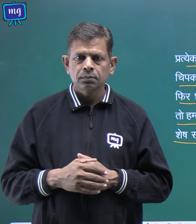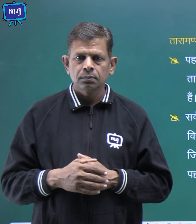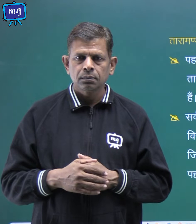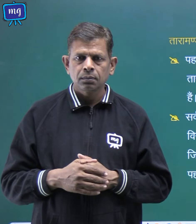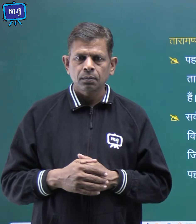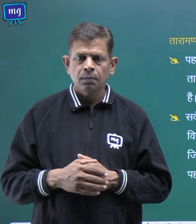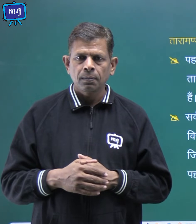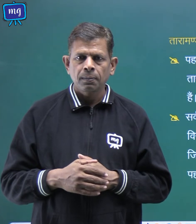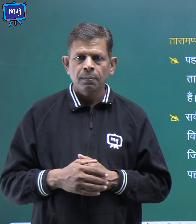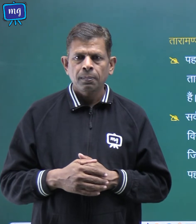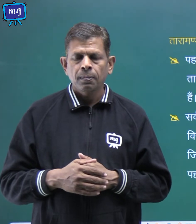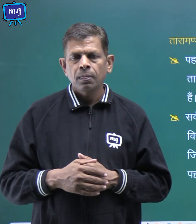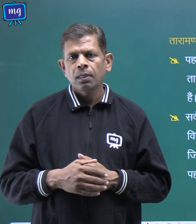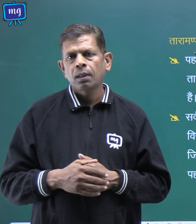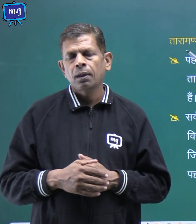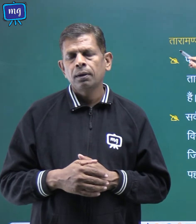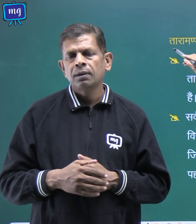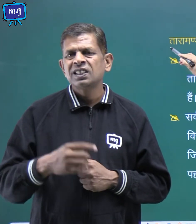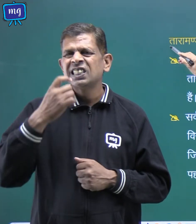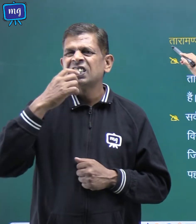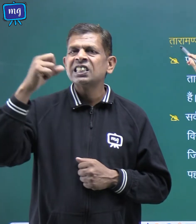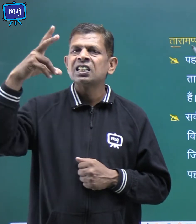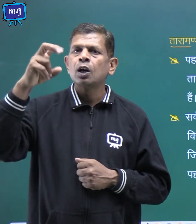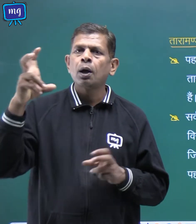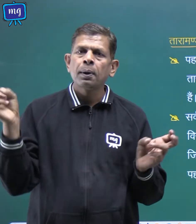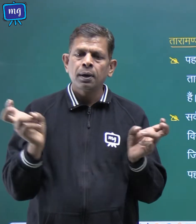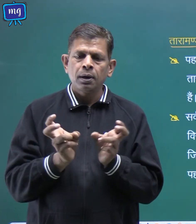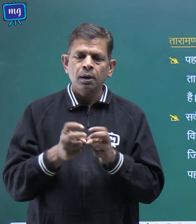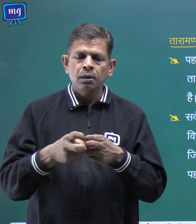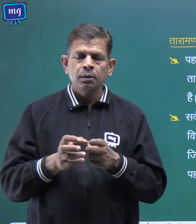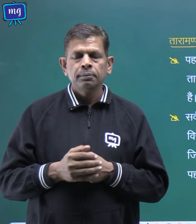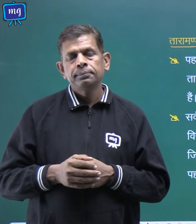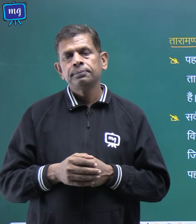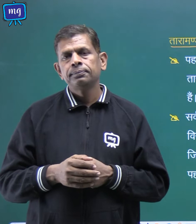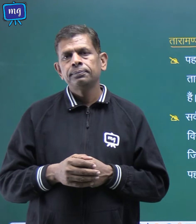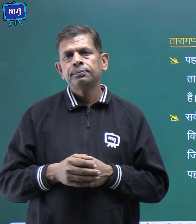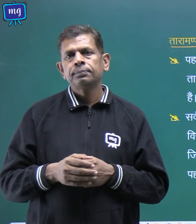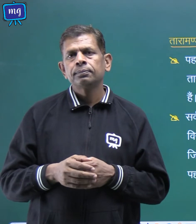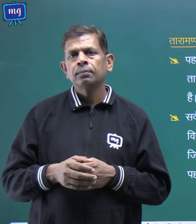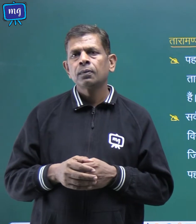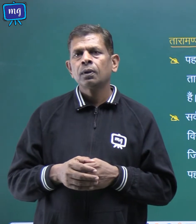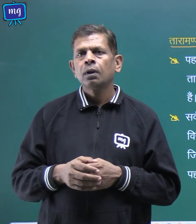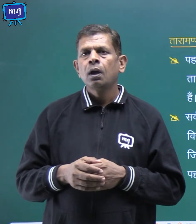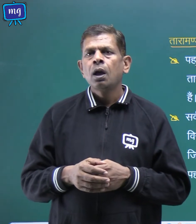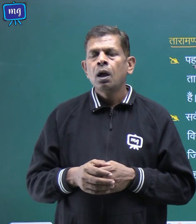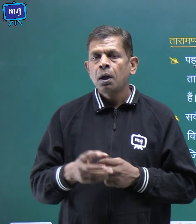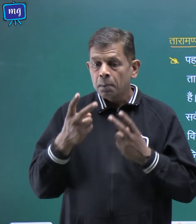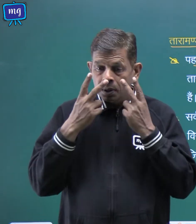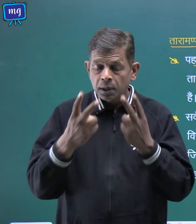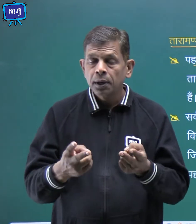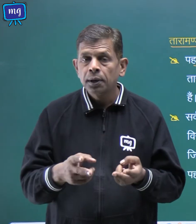तारामंडल पहचाने जाने